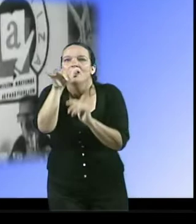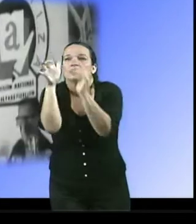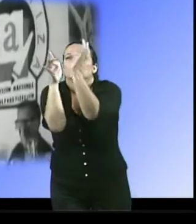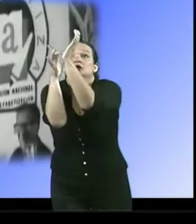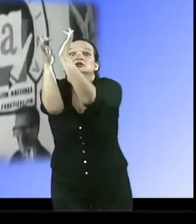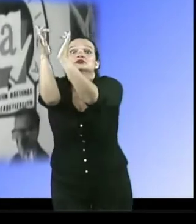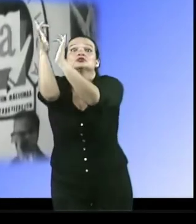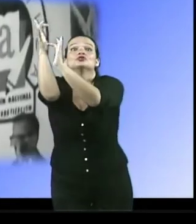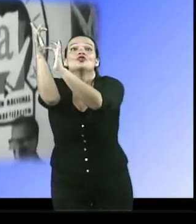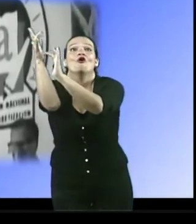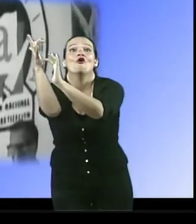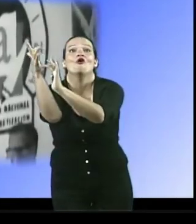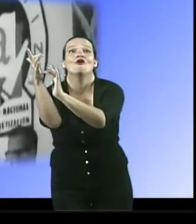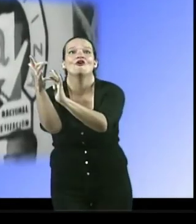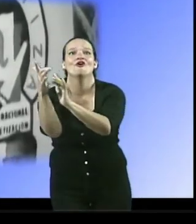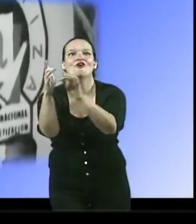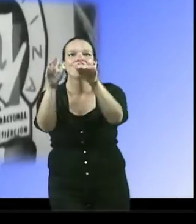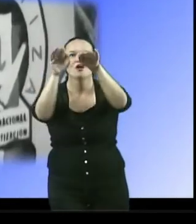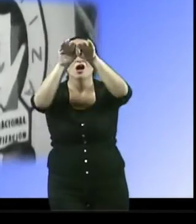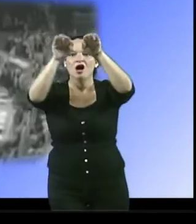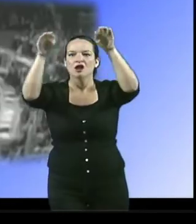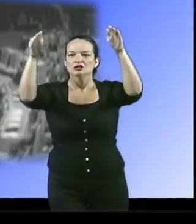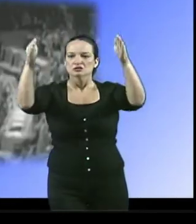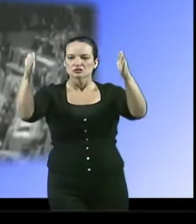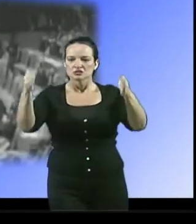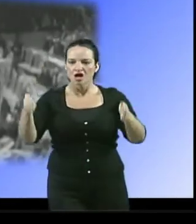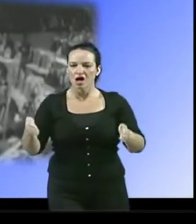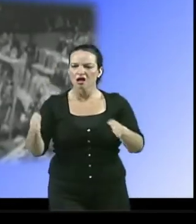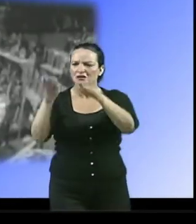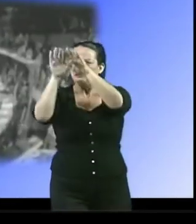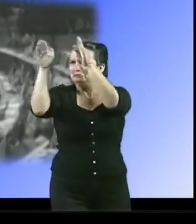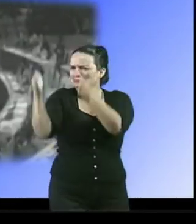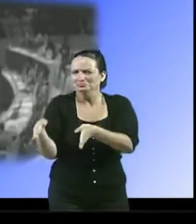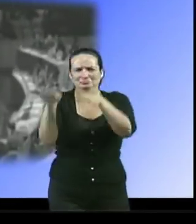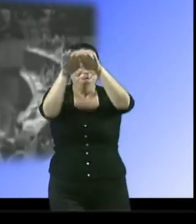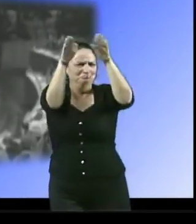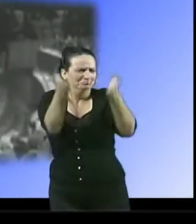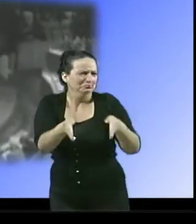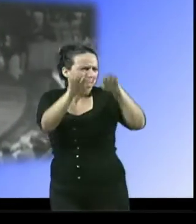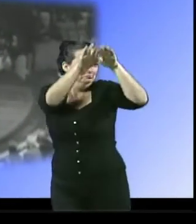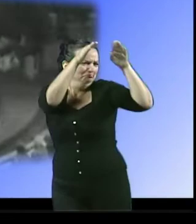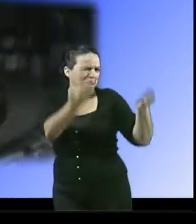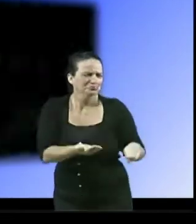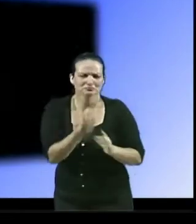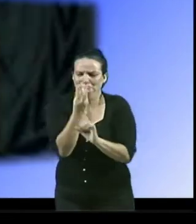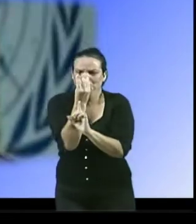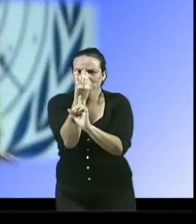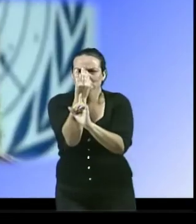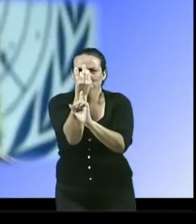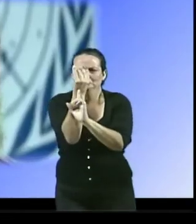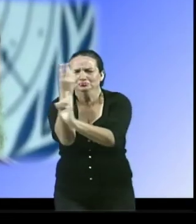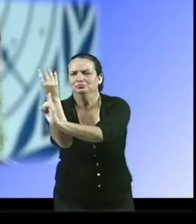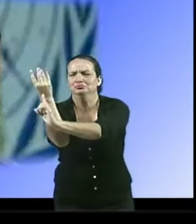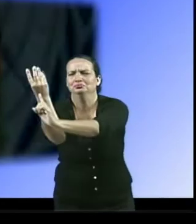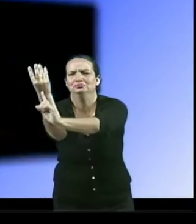Jesucristo. No hay un solo altar sin una luz por ti.